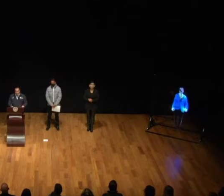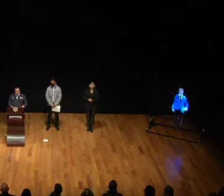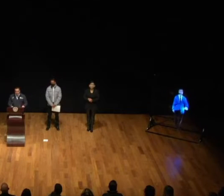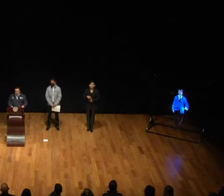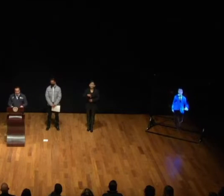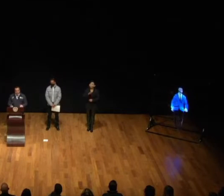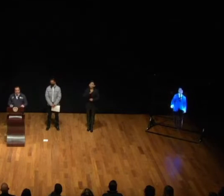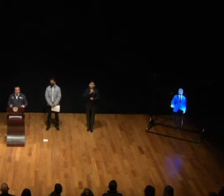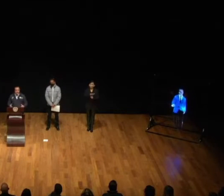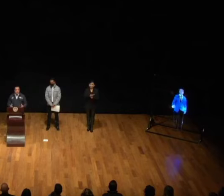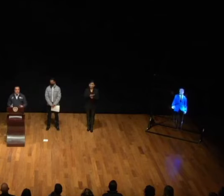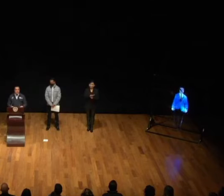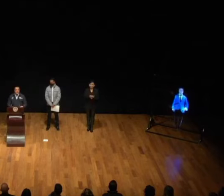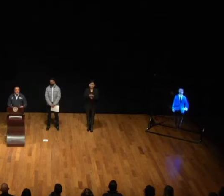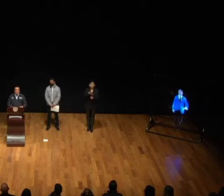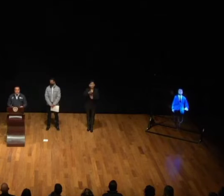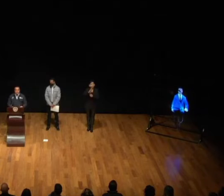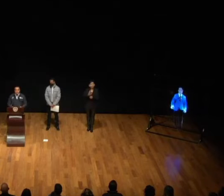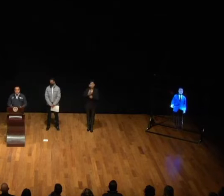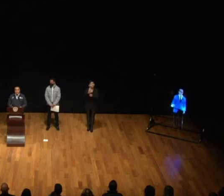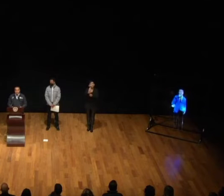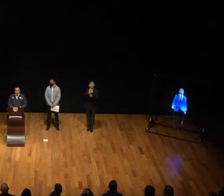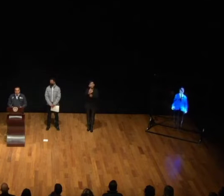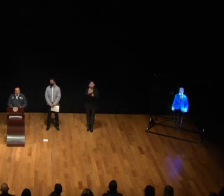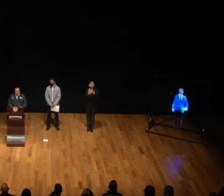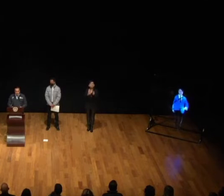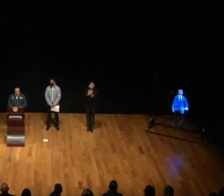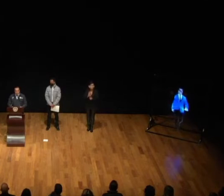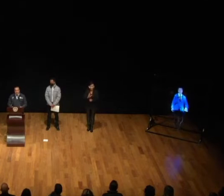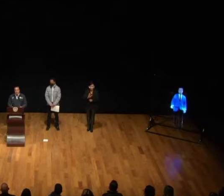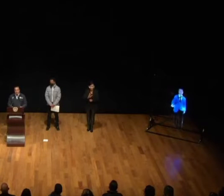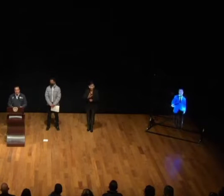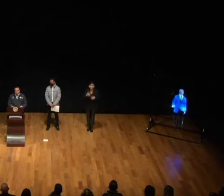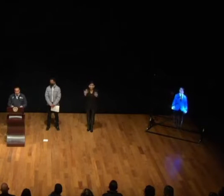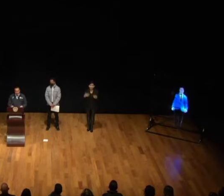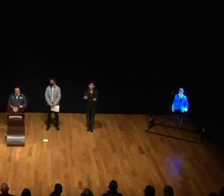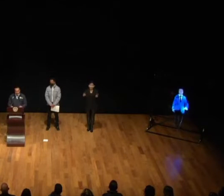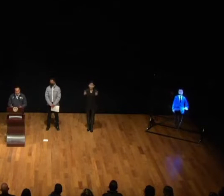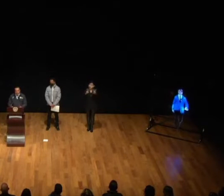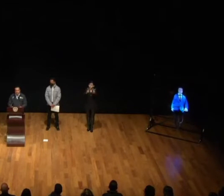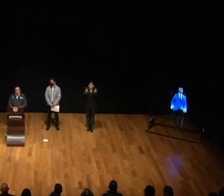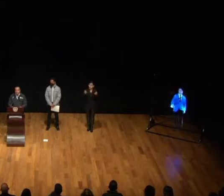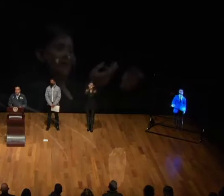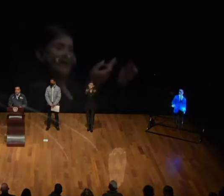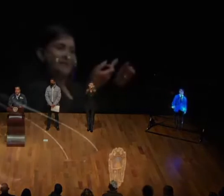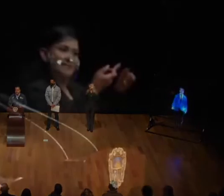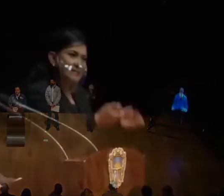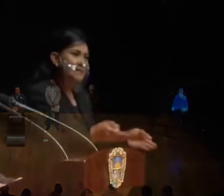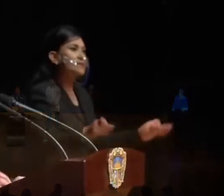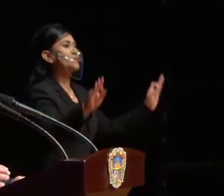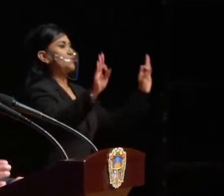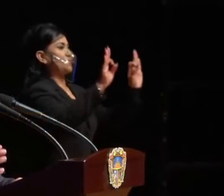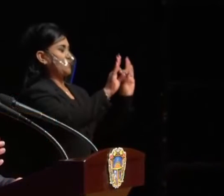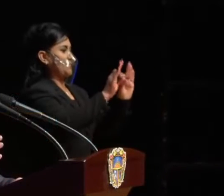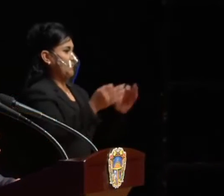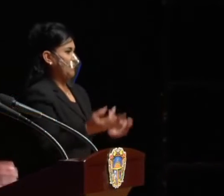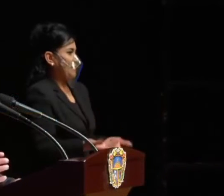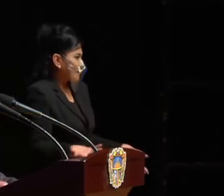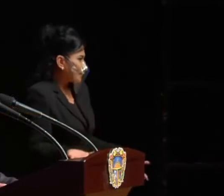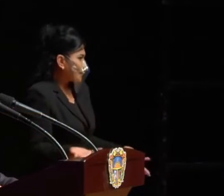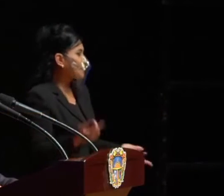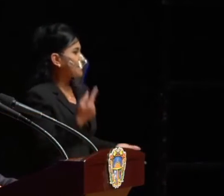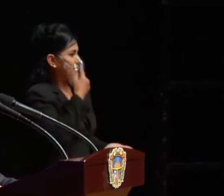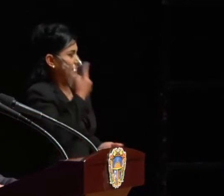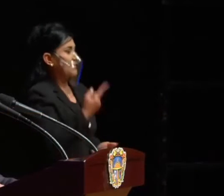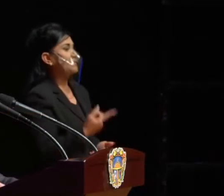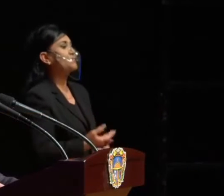Sobre todo porque esta presentación es un tema para nosotros muy relevante, porque